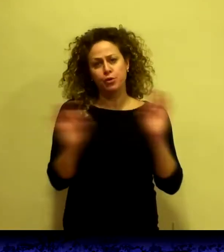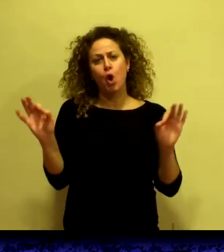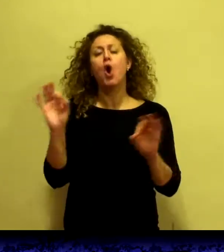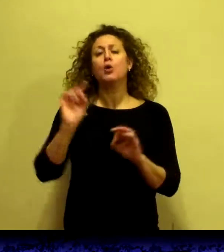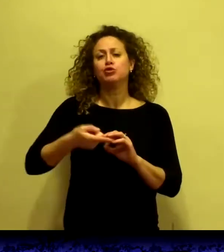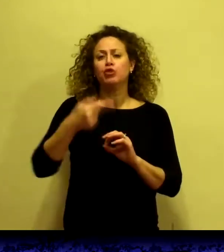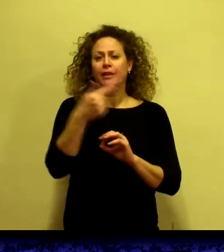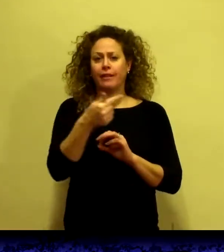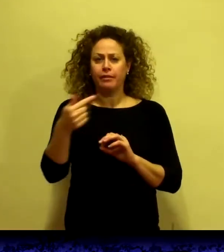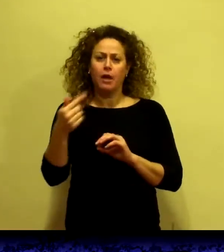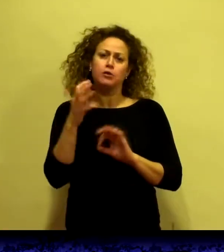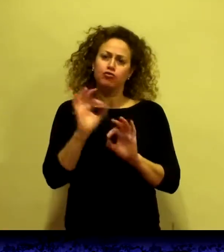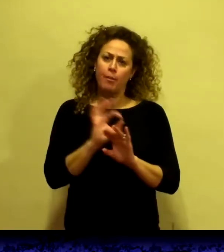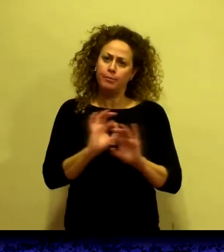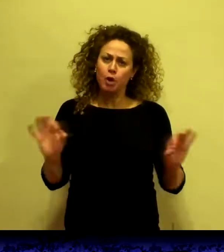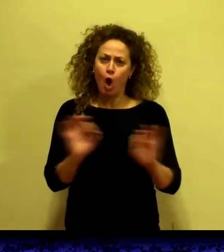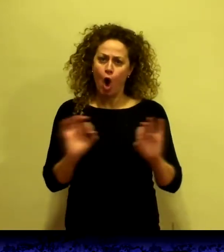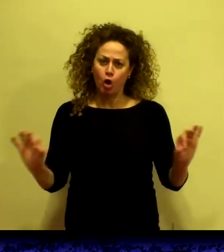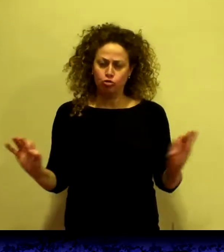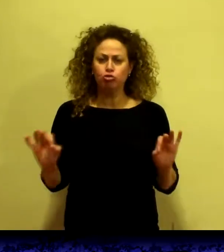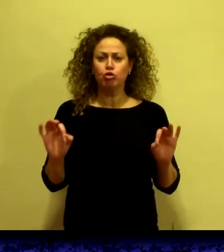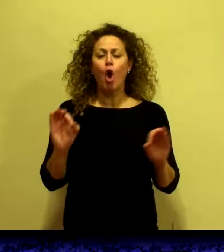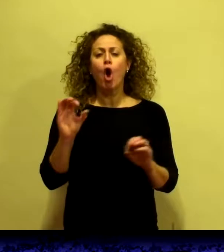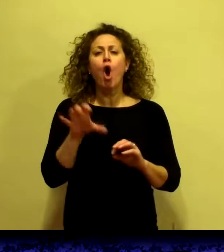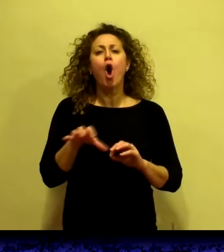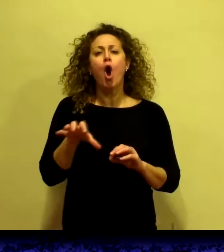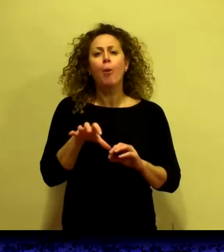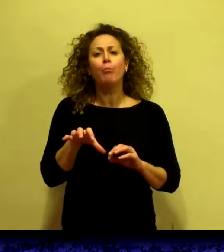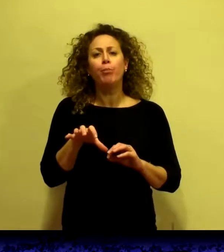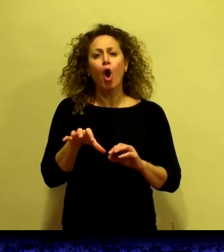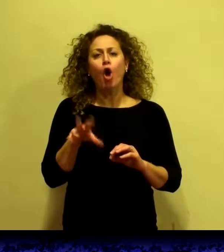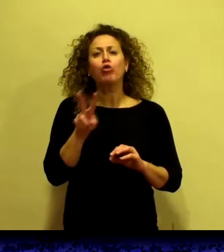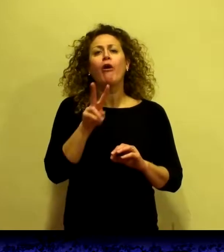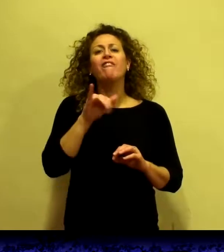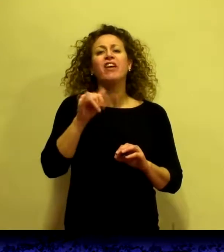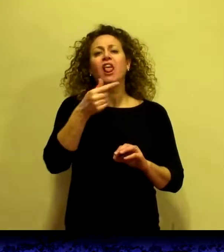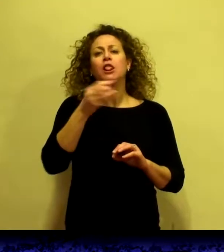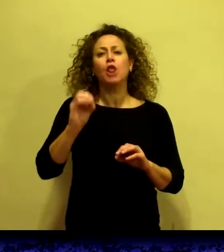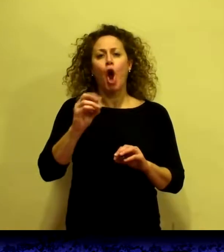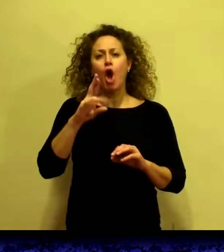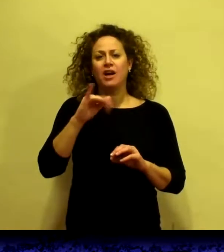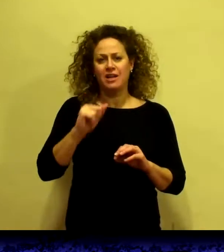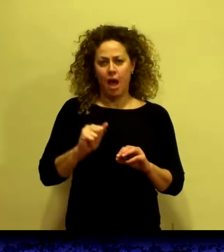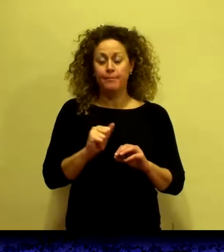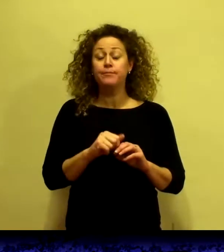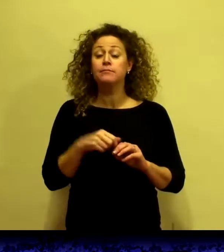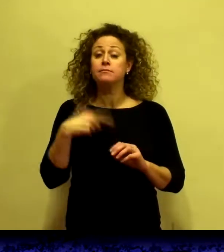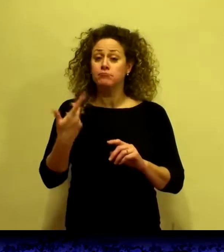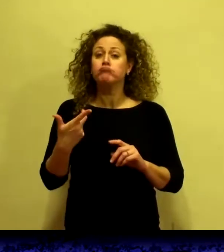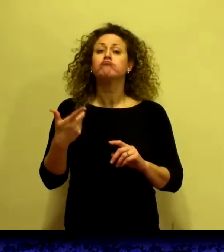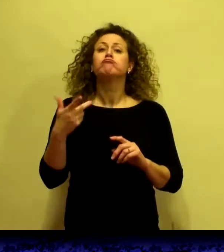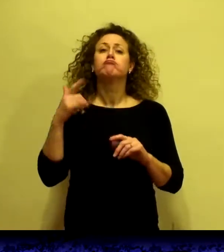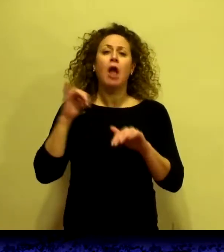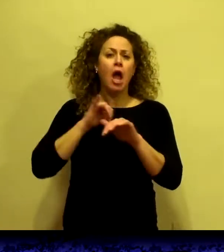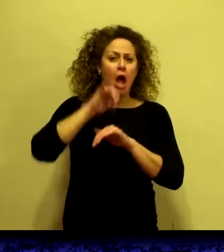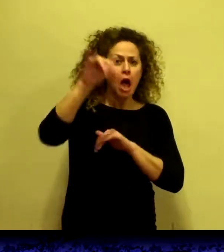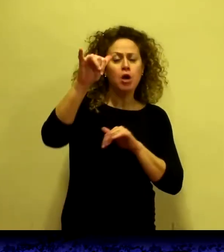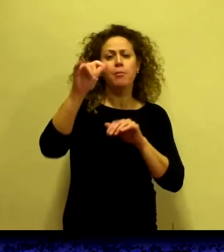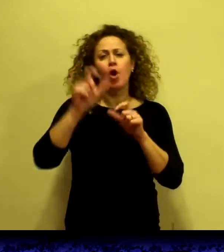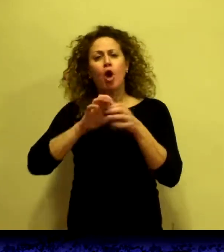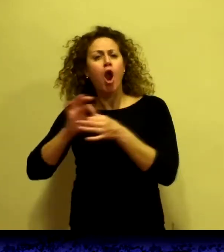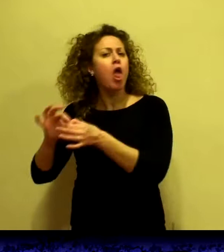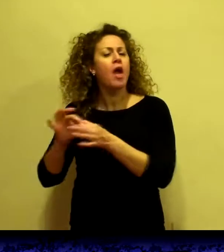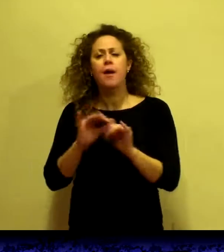GTT, la stazione Madonna di Campagna e il collegamento quello Cirilanza con l'aeroporto. Certo.